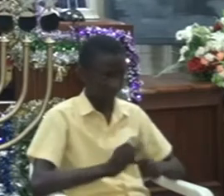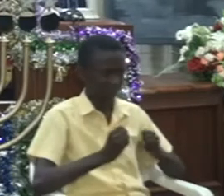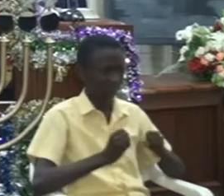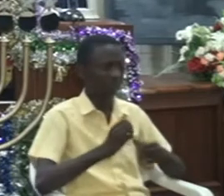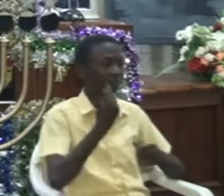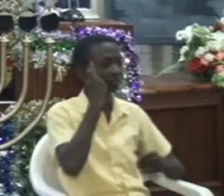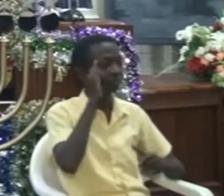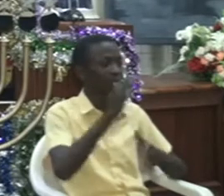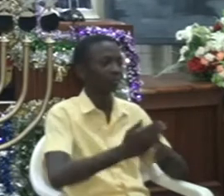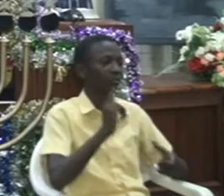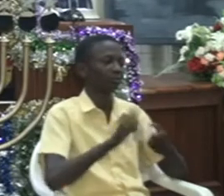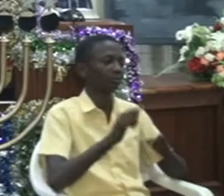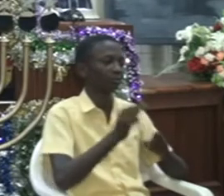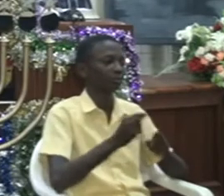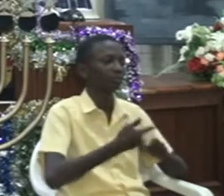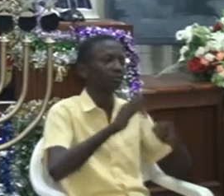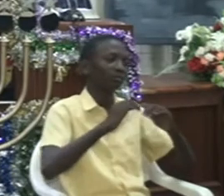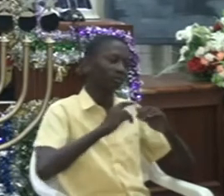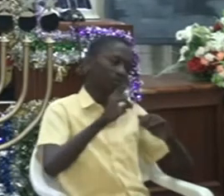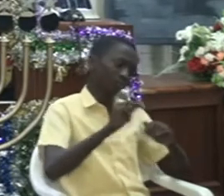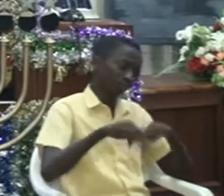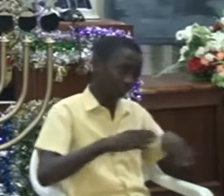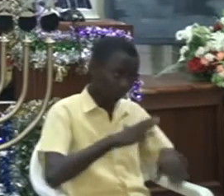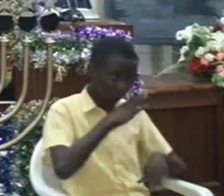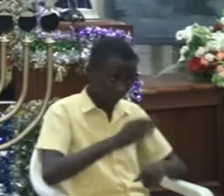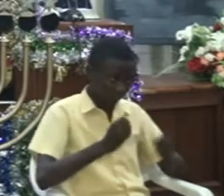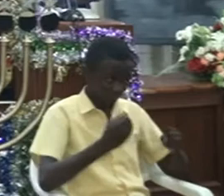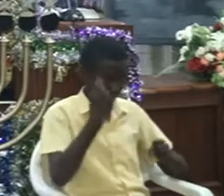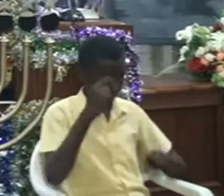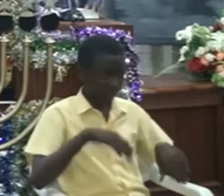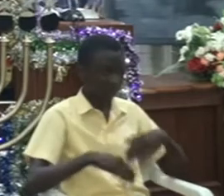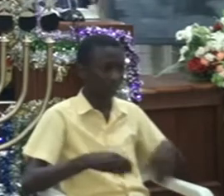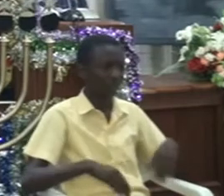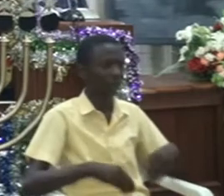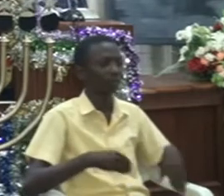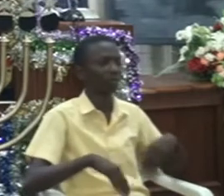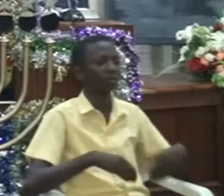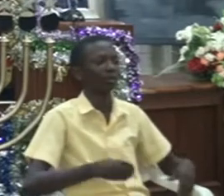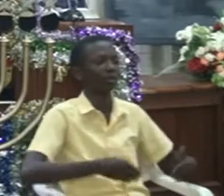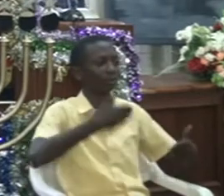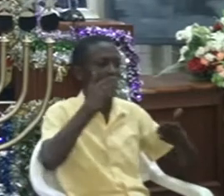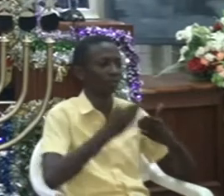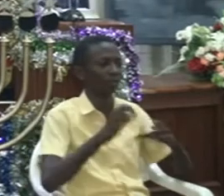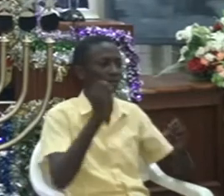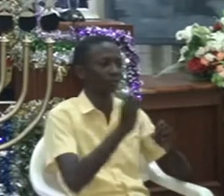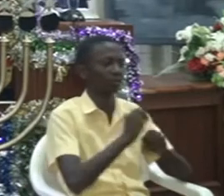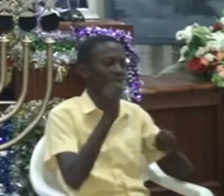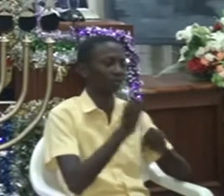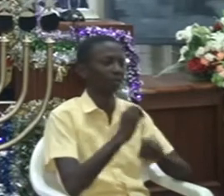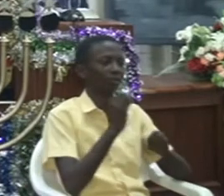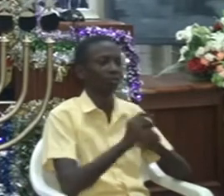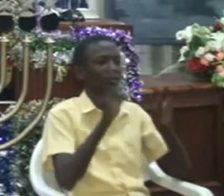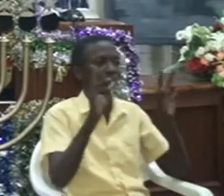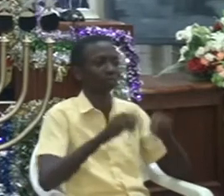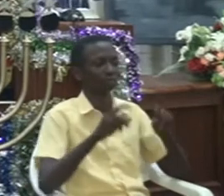jua mini neno. Et il ne fait pas un effort pour faire les bonnes œuvres. Tena hajikazakazake jua tena